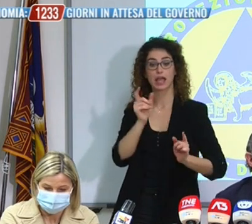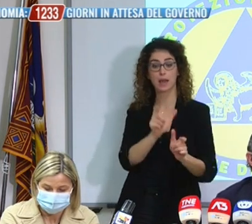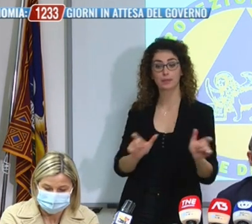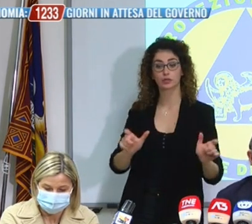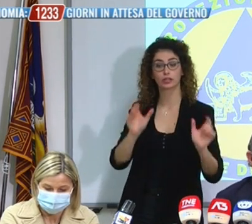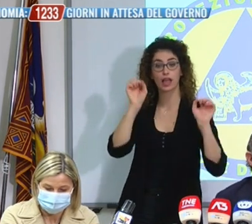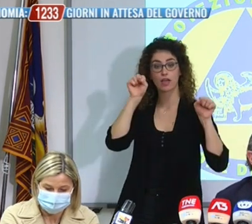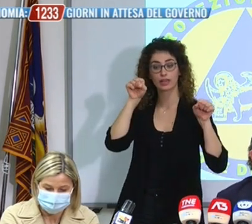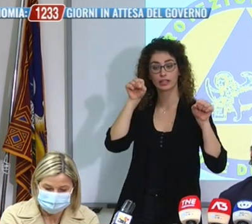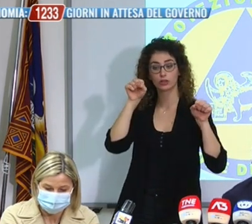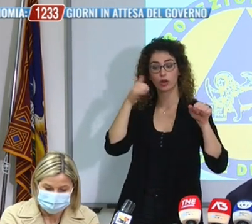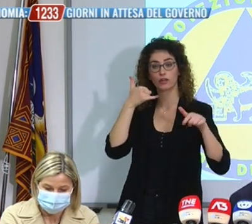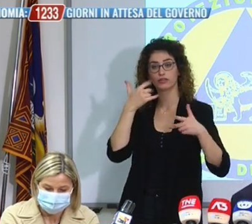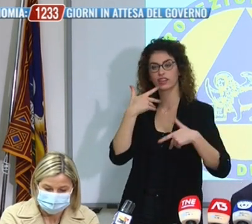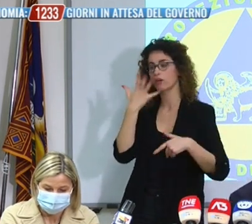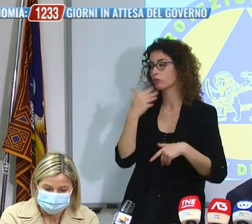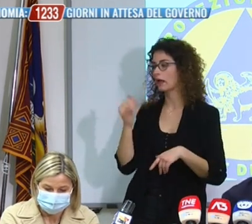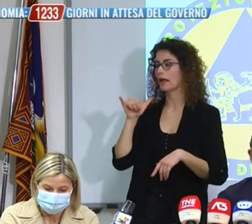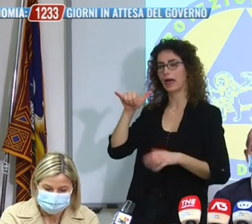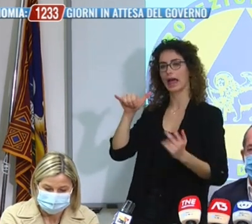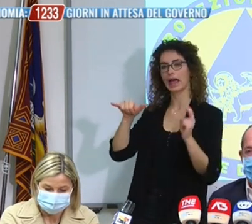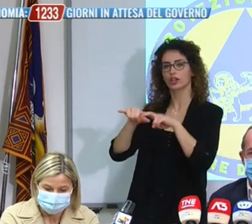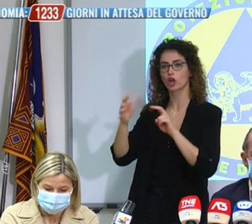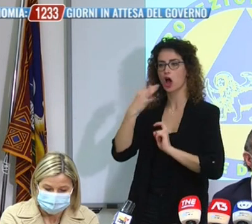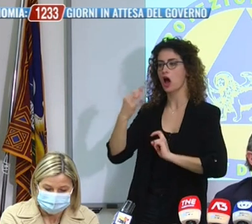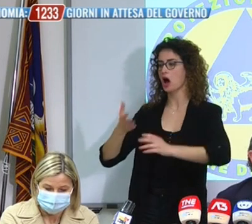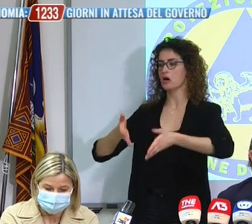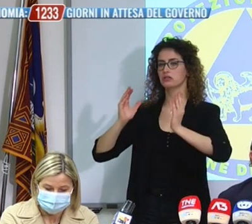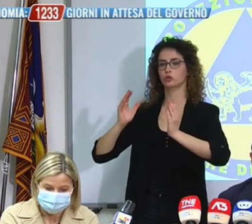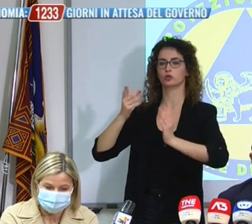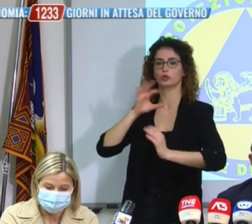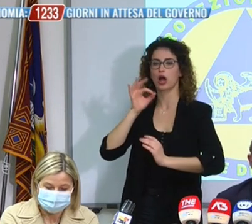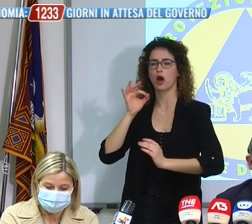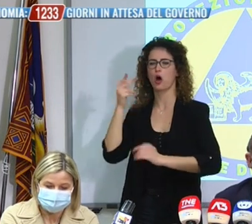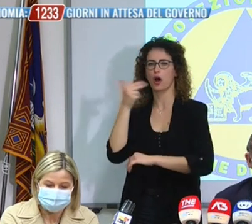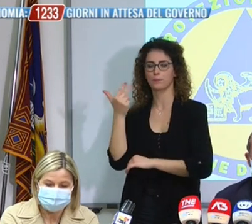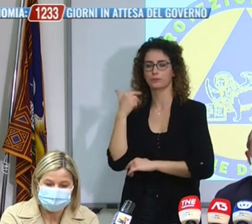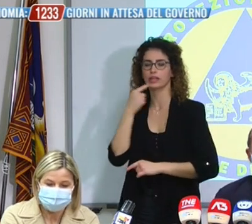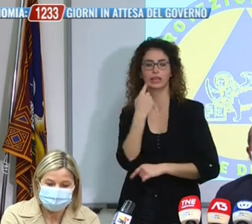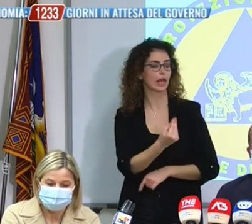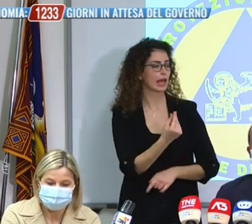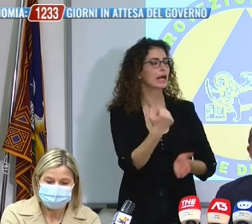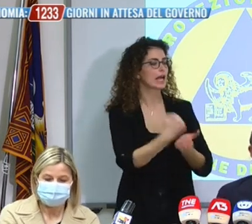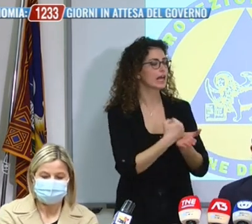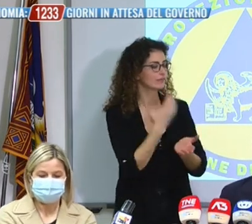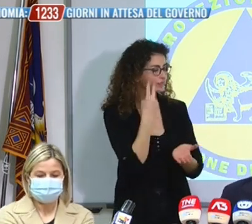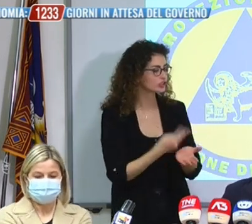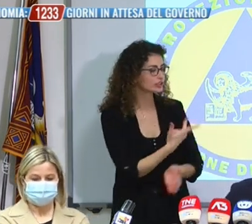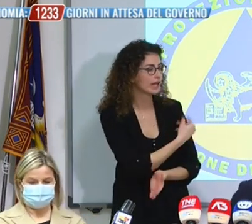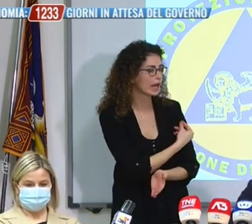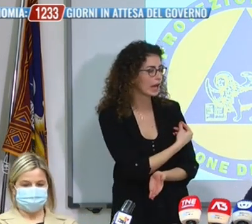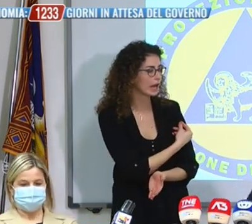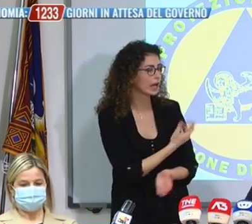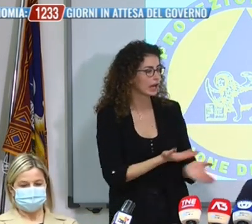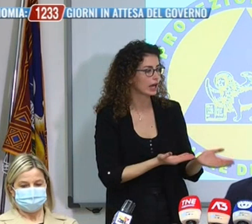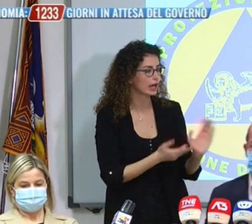gli chiede per salire in aereo, andare a entrare in una struttura ricettiva, andare da qualche parte, dimostrami la vaccinazione, non è che possiamo far finta,